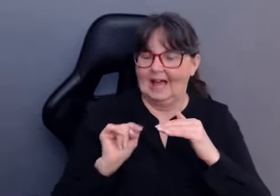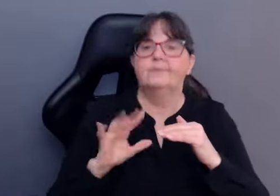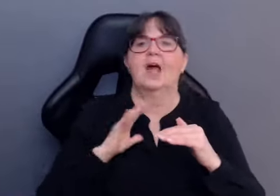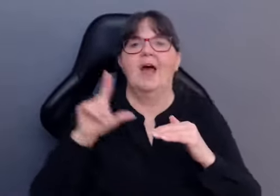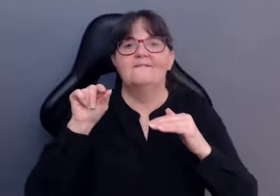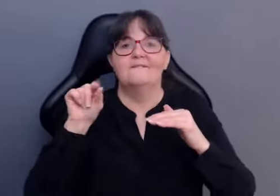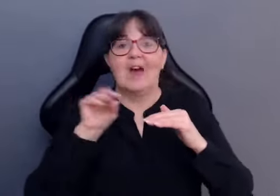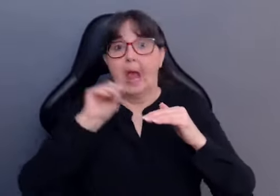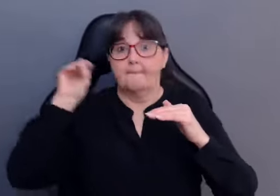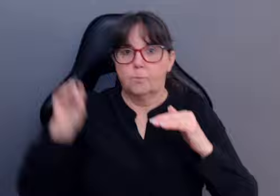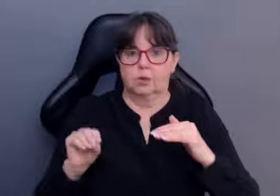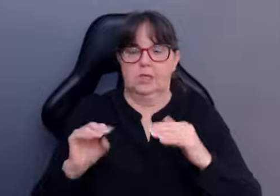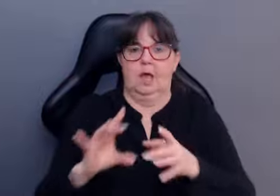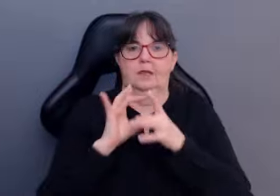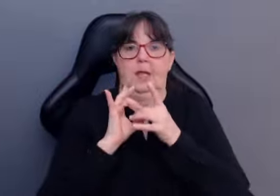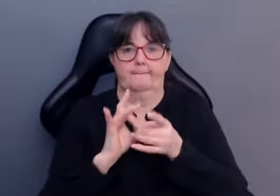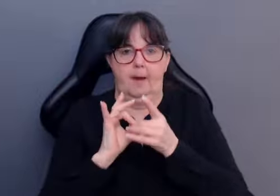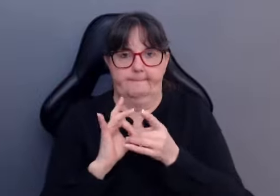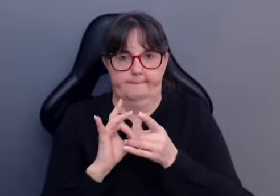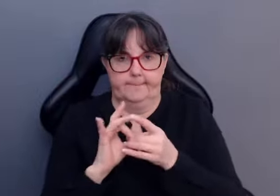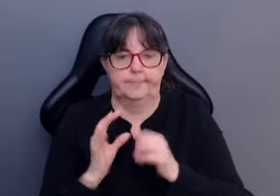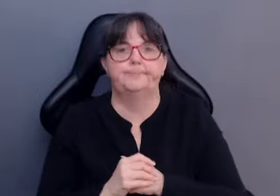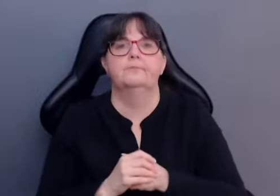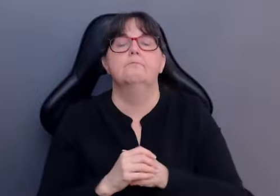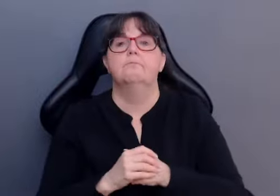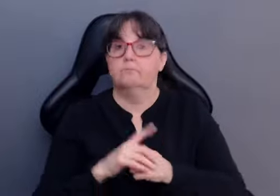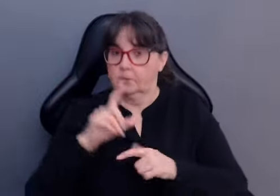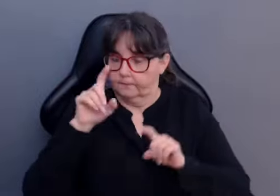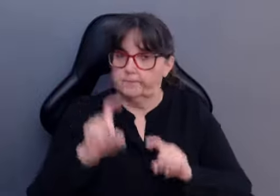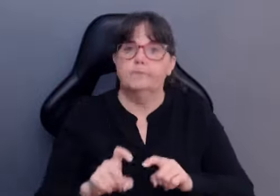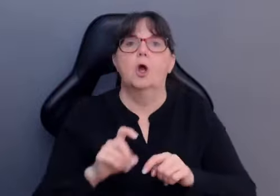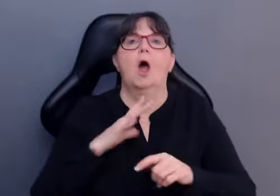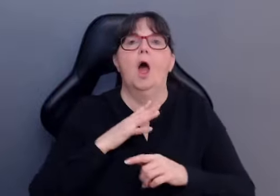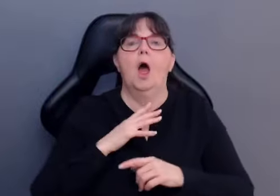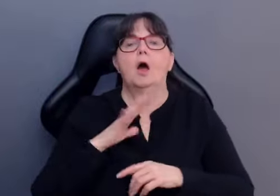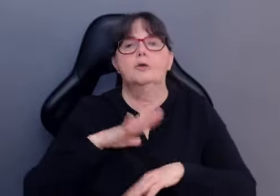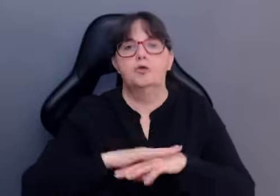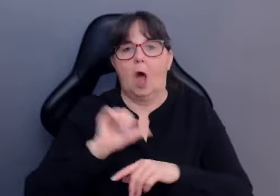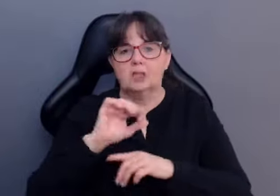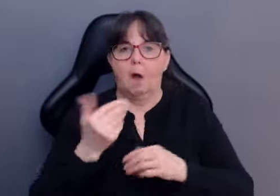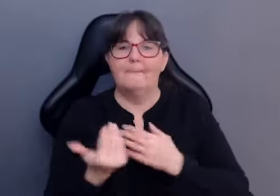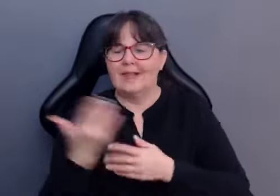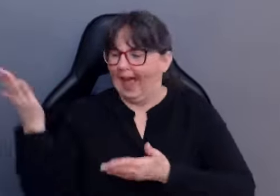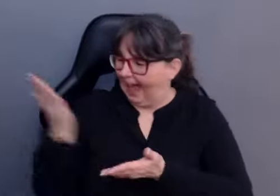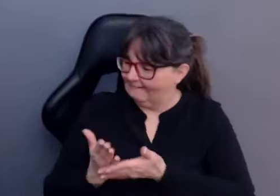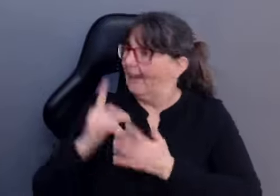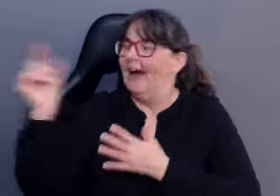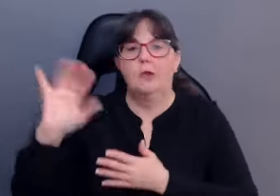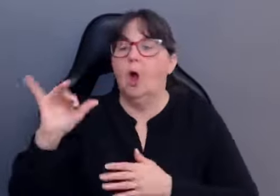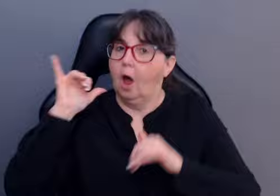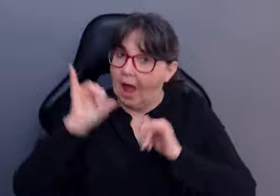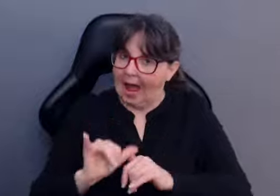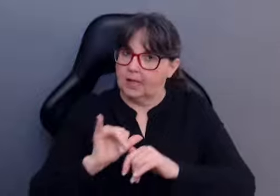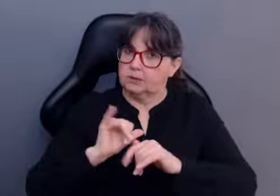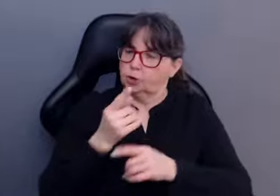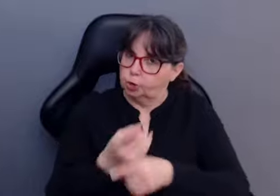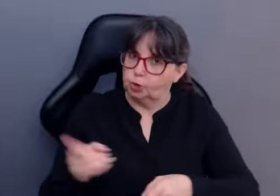20% des membres. Il doit être maintenu durant toute l'assemblée. Page